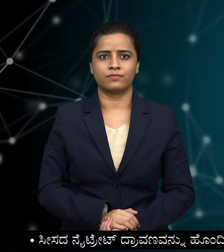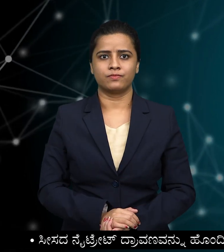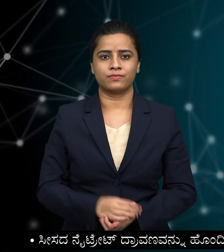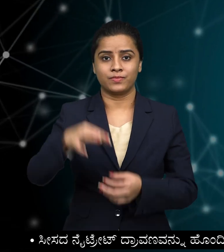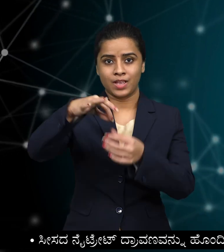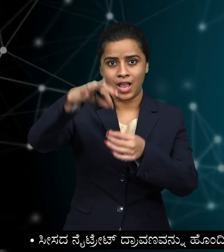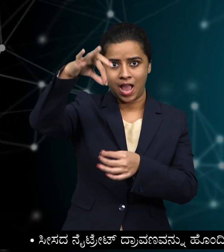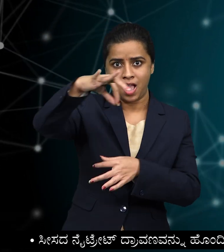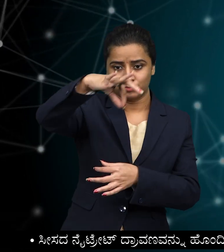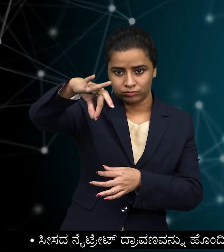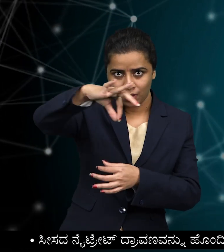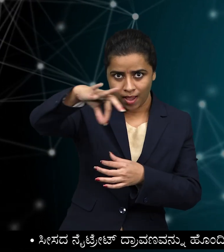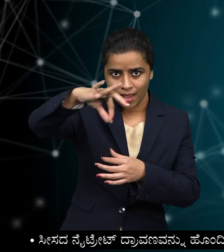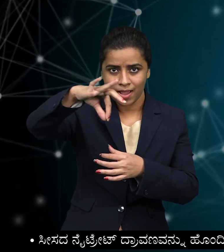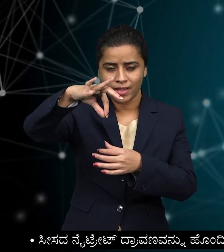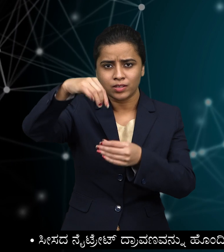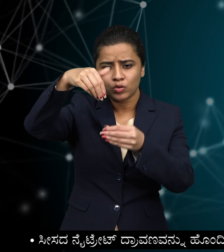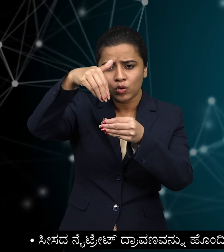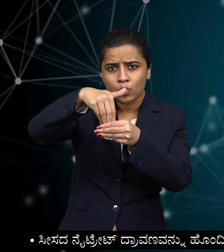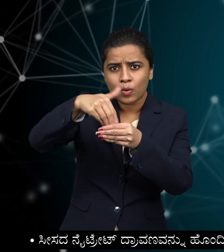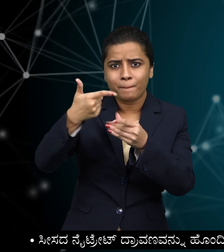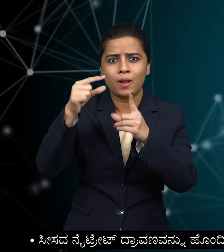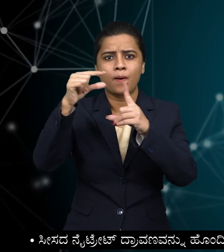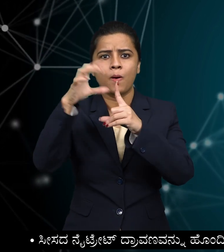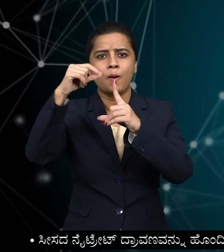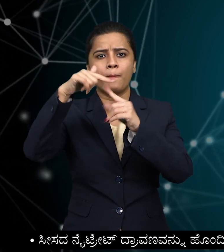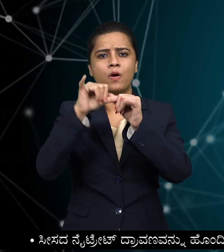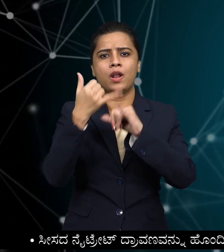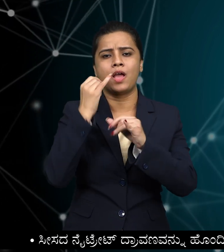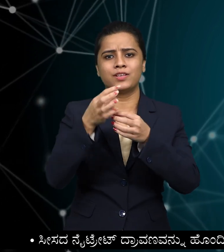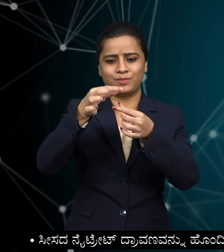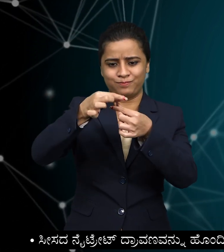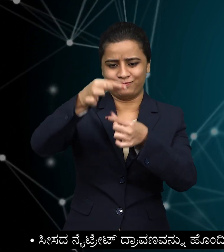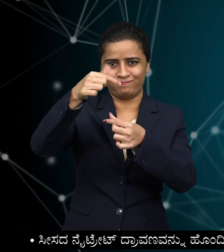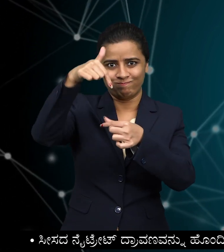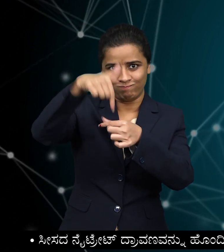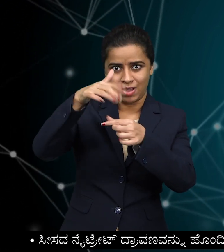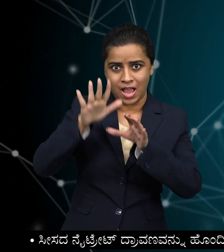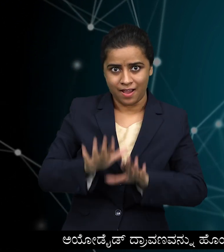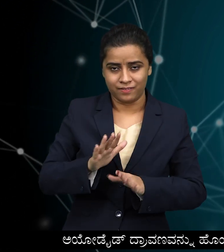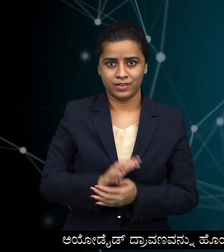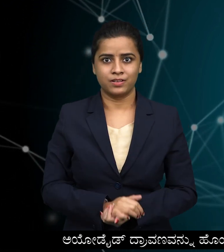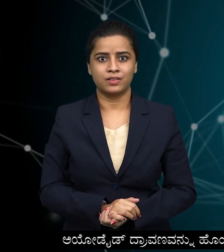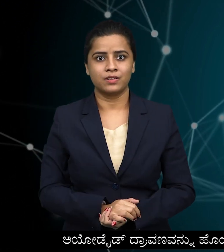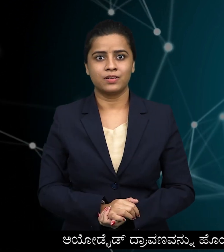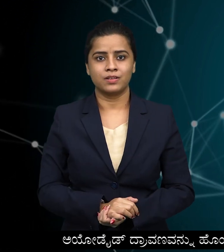ಸೀಸದ ನೈಟ್ರೇಟ್ ದ್ರವಣವನ್ನು ಹೊಂದಿರುವ ಶಂಕುವಿನಾಕಾರದ ಫ್ಲಾಸ್ಕ್ನಲ್ಲಿ ಪೊಟ್ಯಾಷಿಯಂ ಅಯೋಡೈಡ್